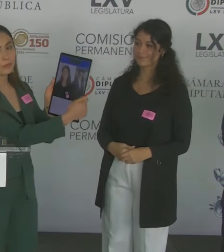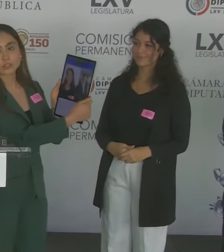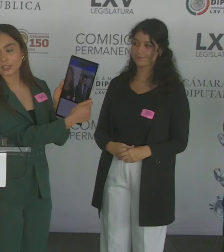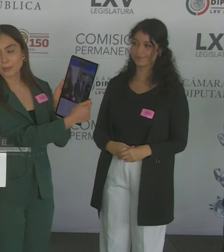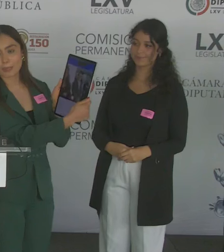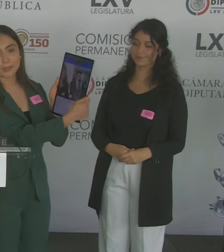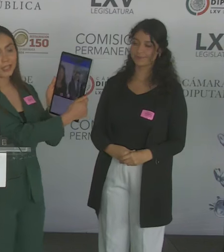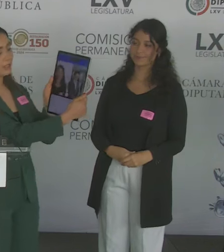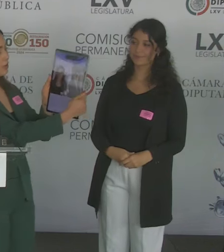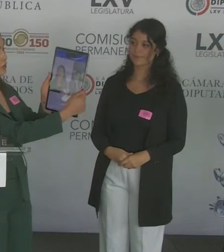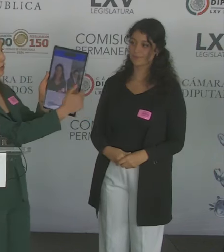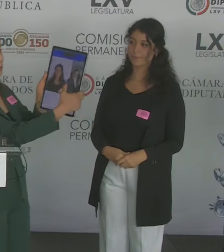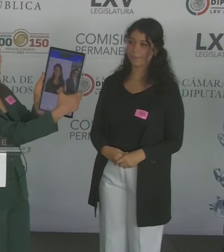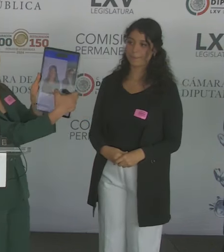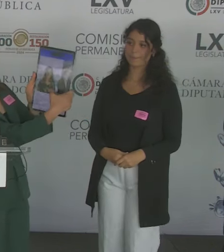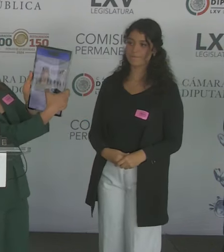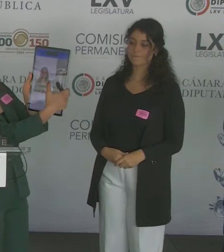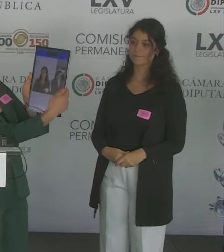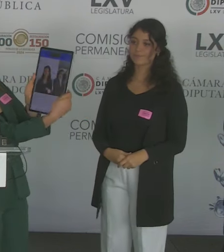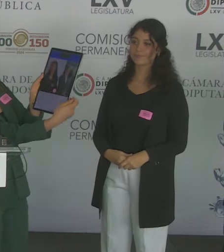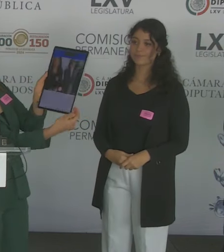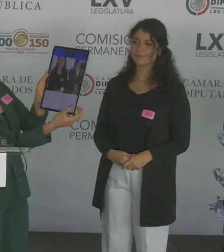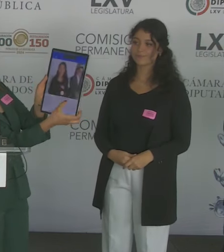empezaremos con la primera